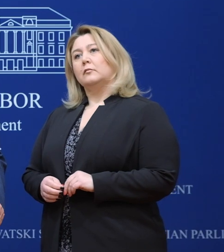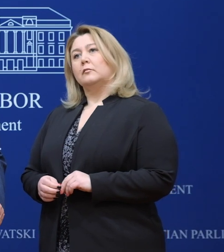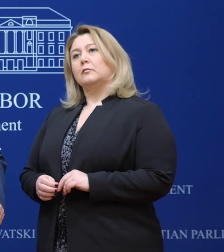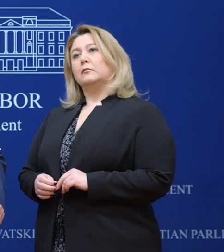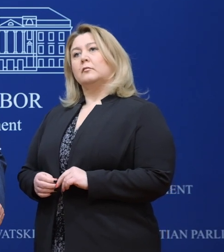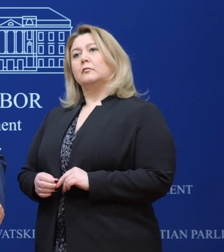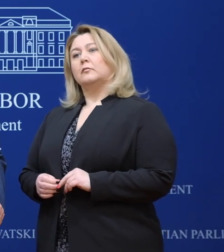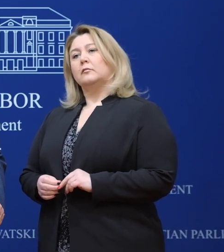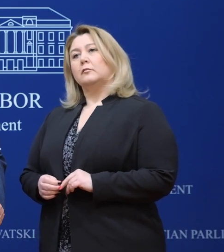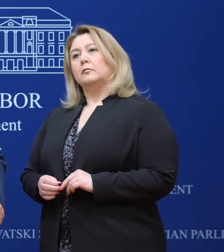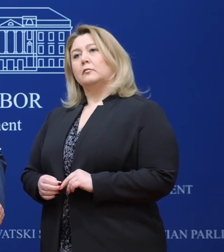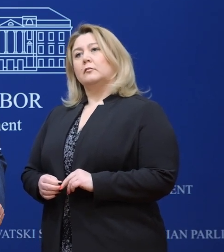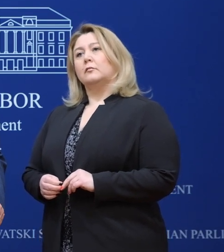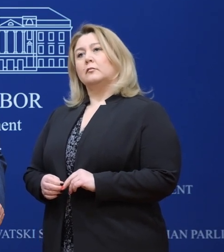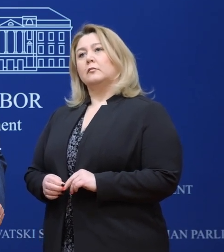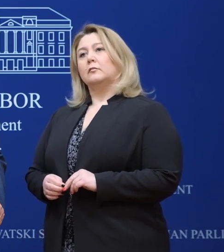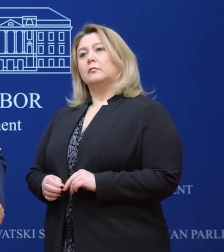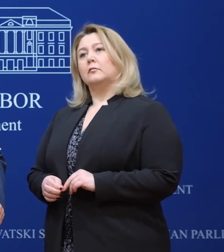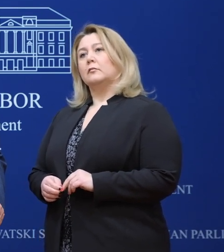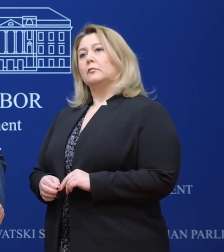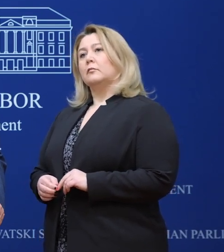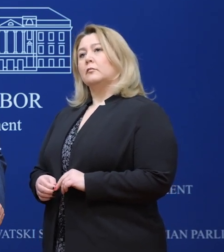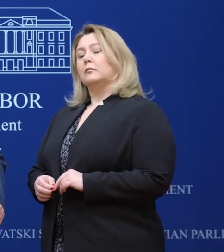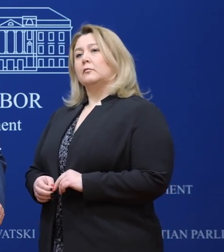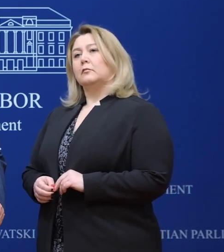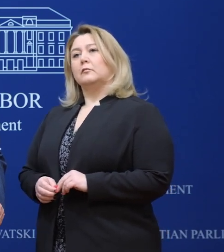će biti suzdržani. Može li netko tko